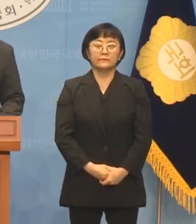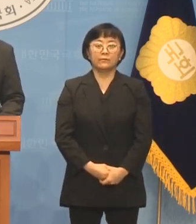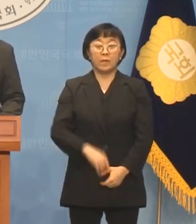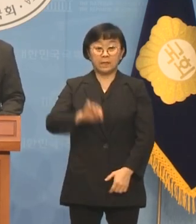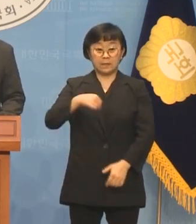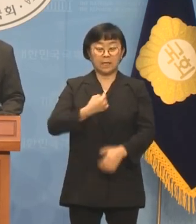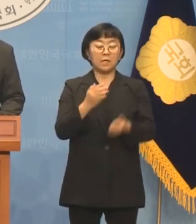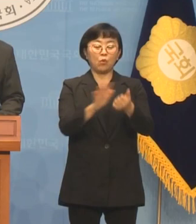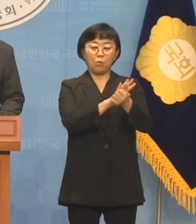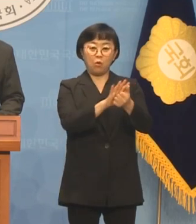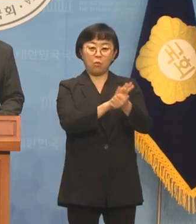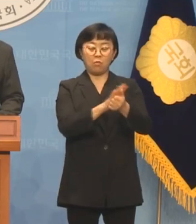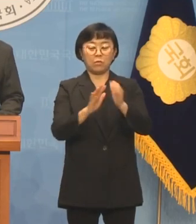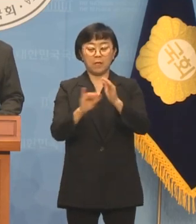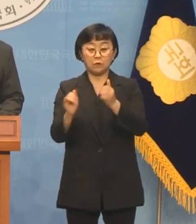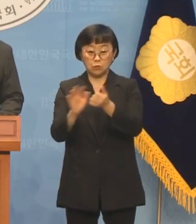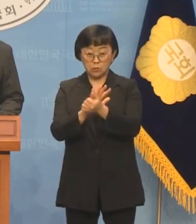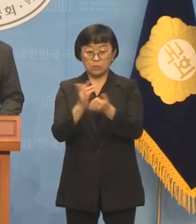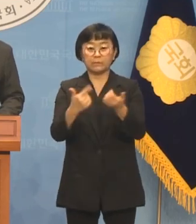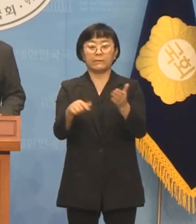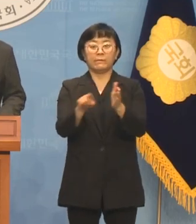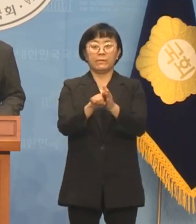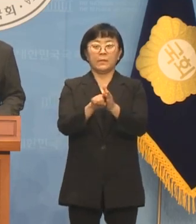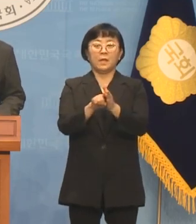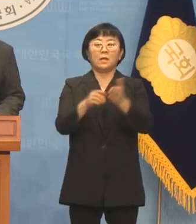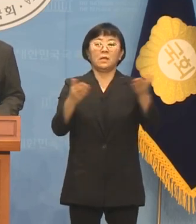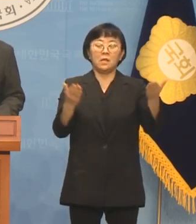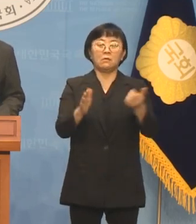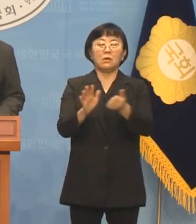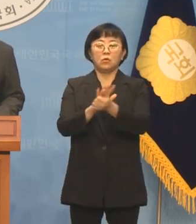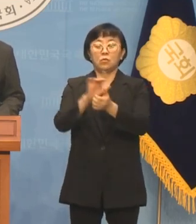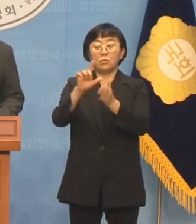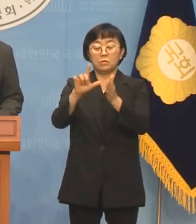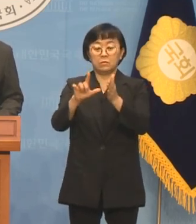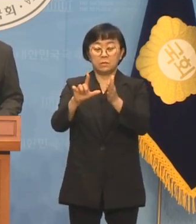자기 돌봄과 가족 돌봄을 위한 일과 돌봄 시간